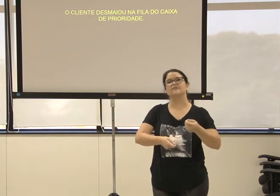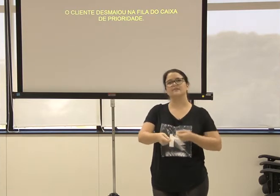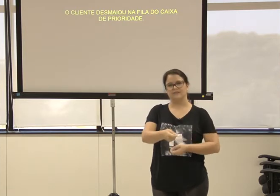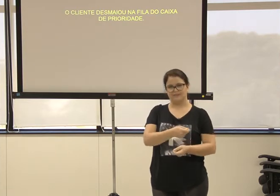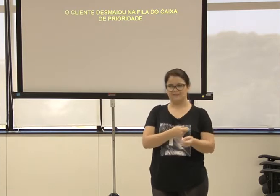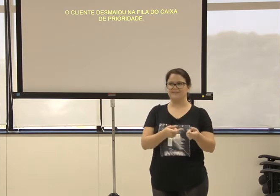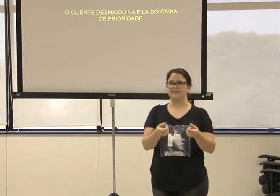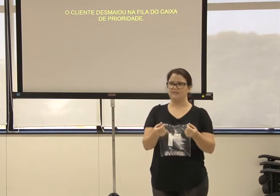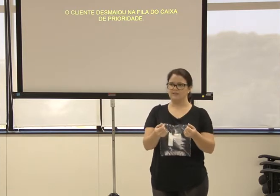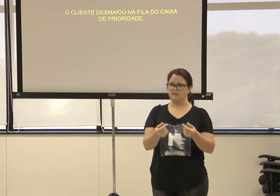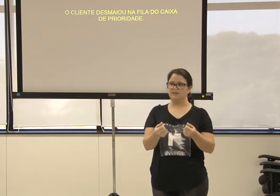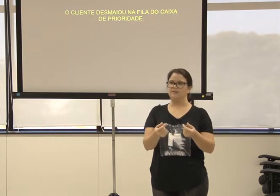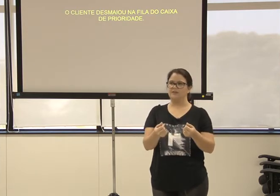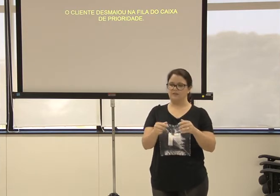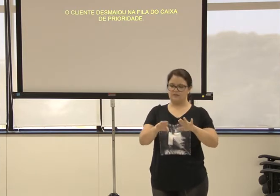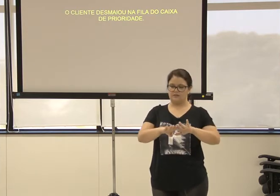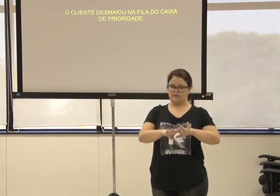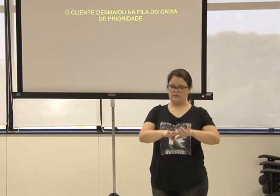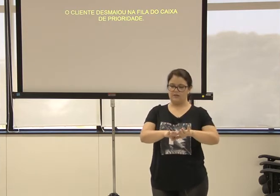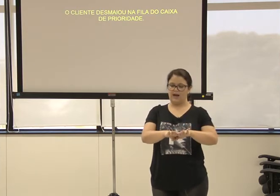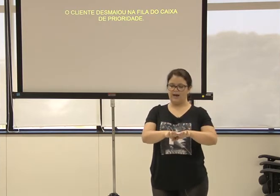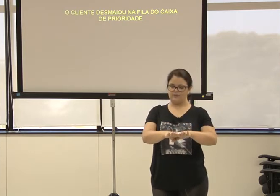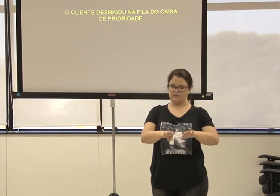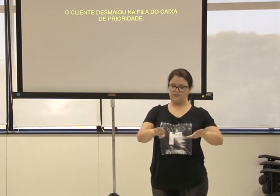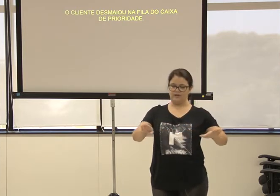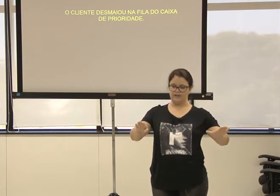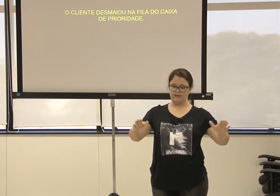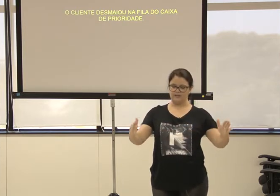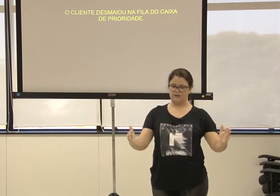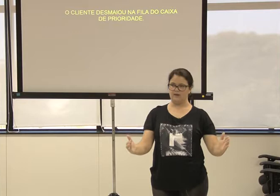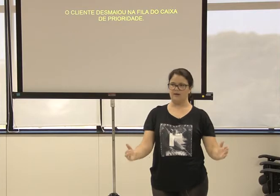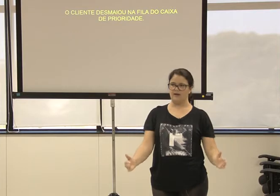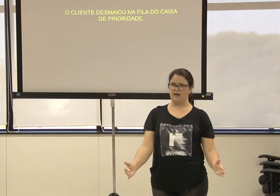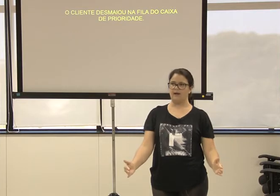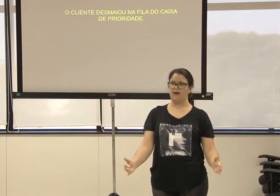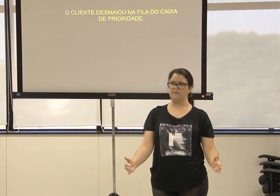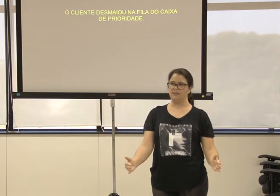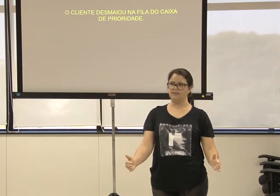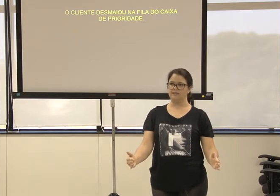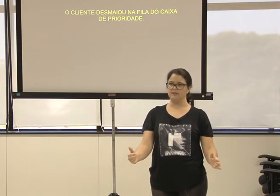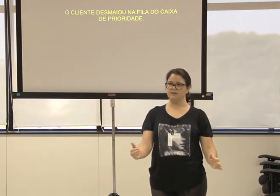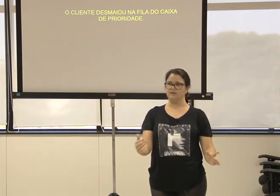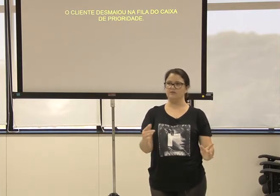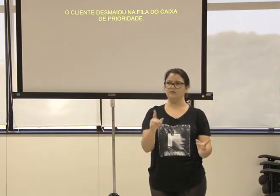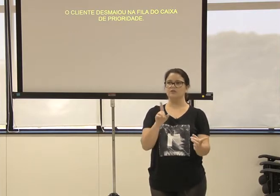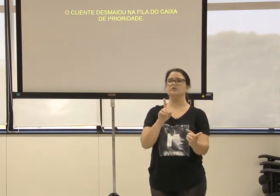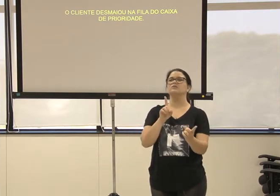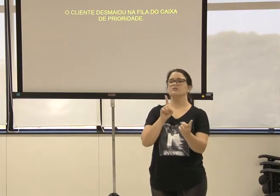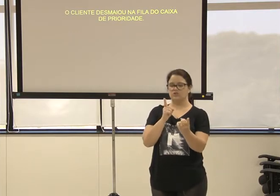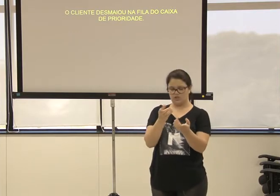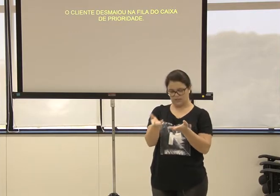Guichê de atendimento. Aí você faz a mesa de